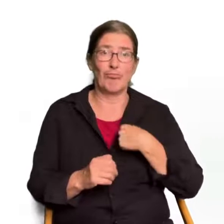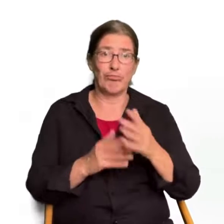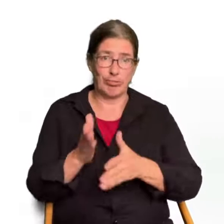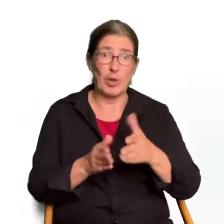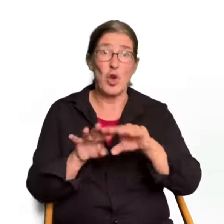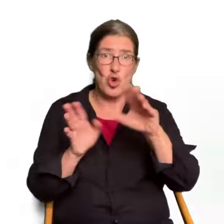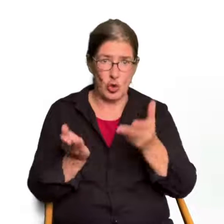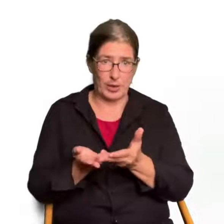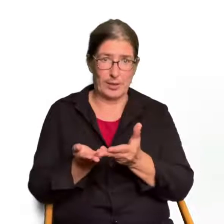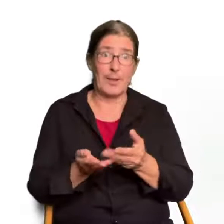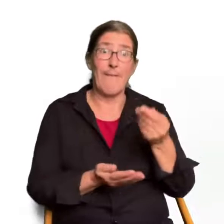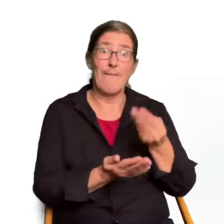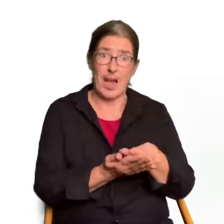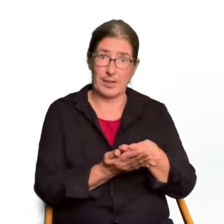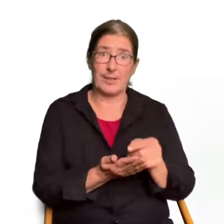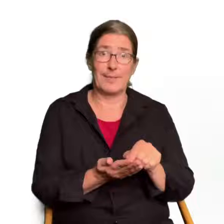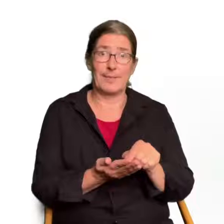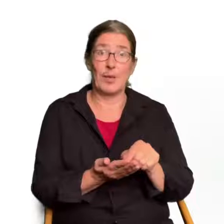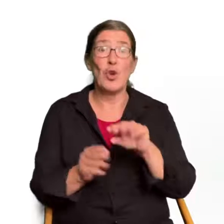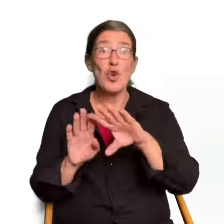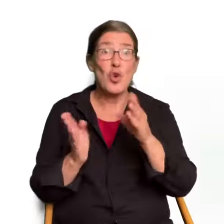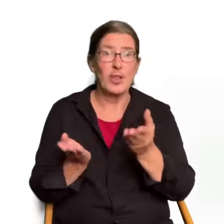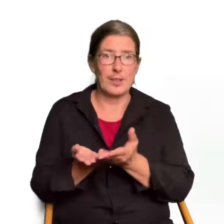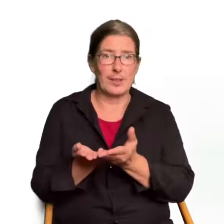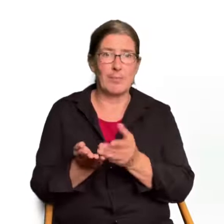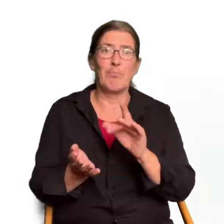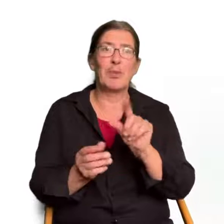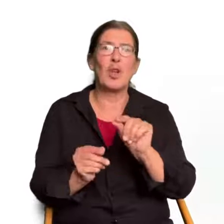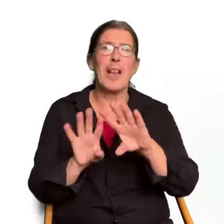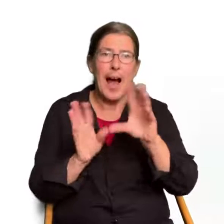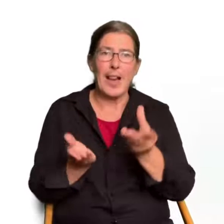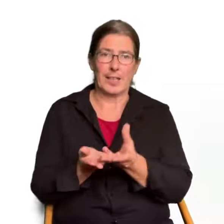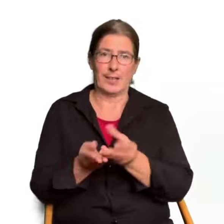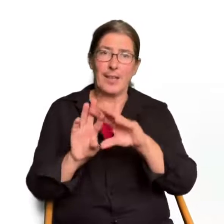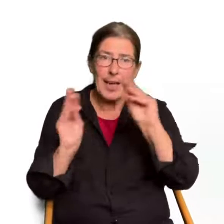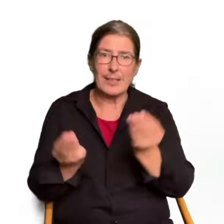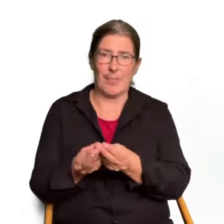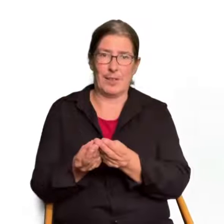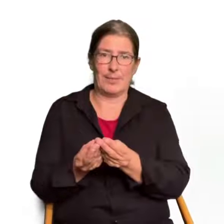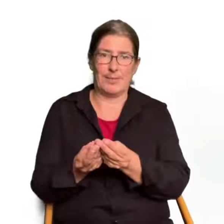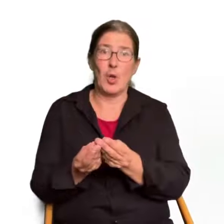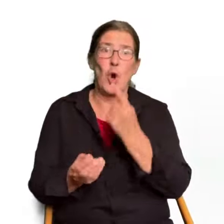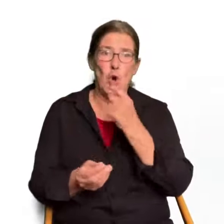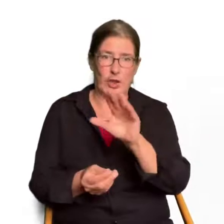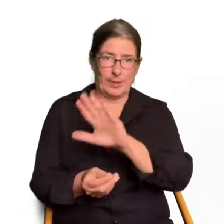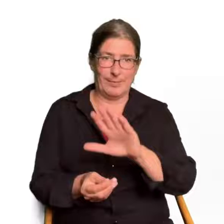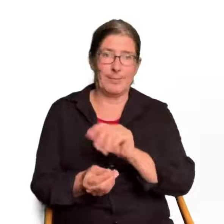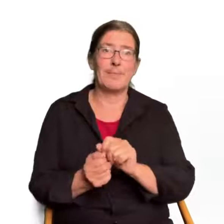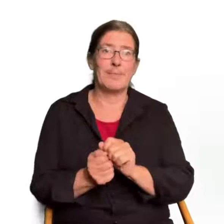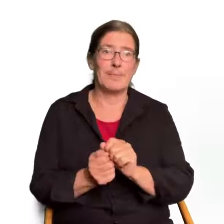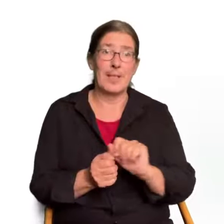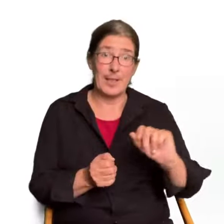Gebärde Grund so und den Wert so Grund einfach weil das alles ist das ist das gesamte die Markierung ist rot